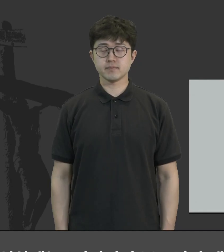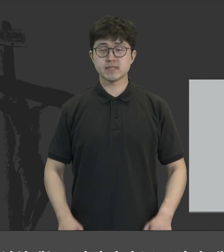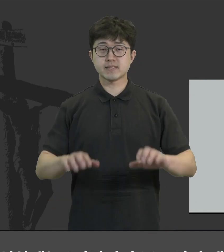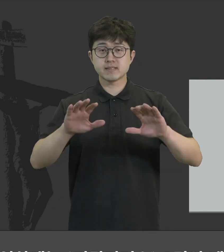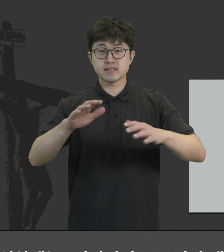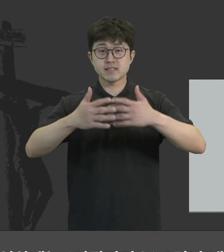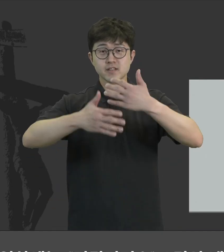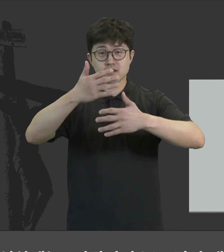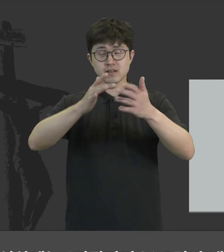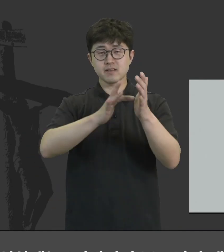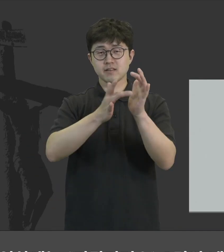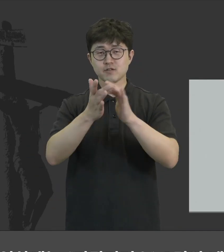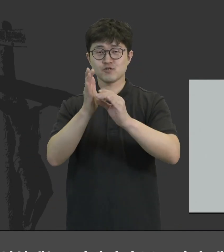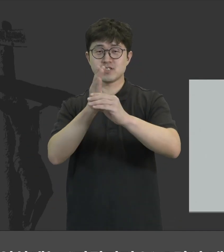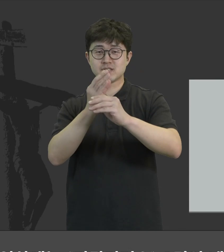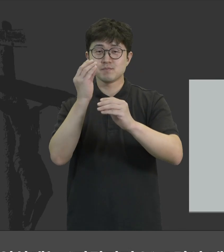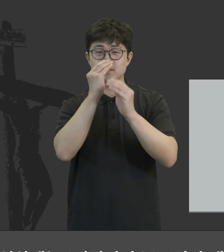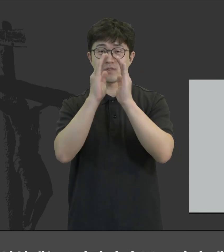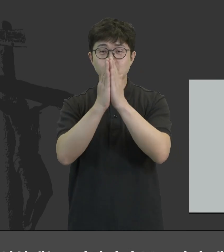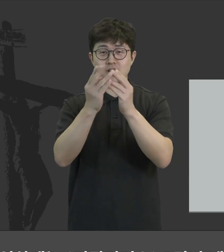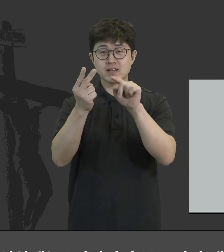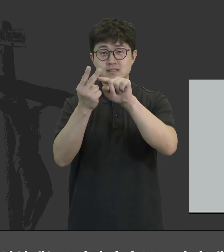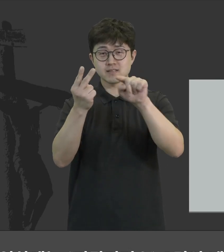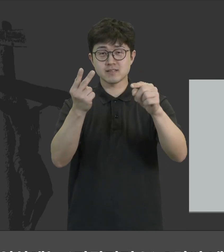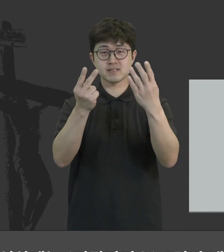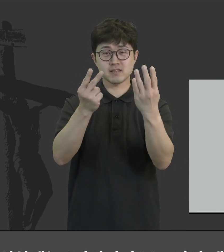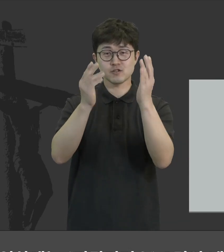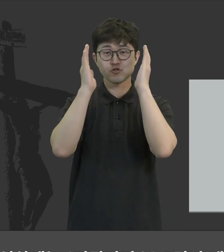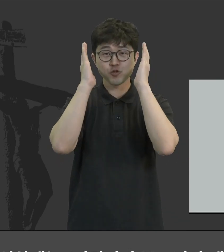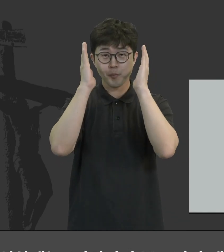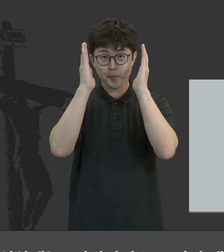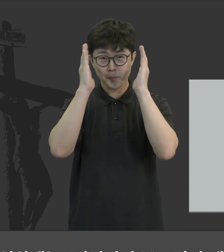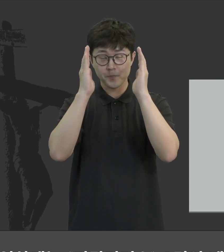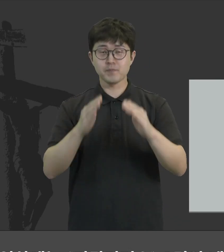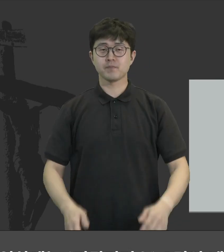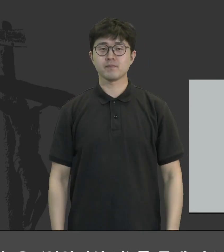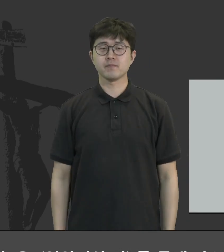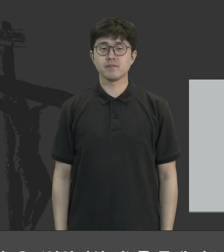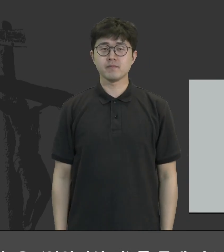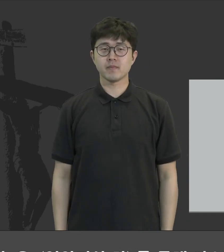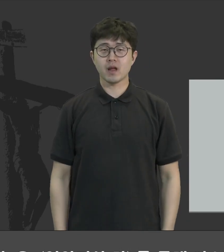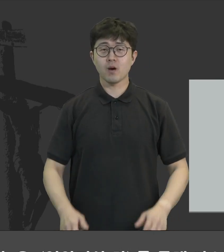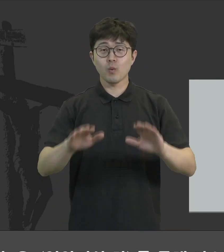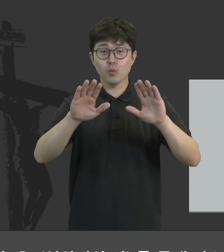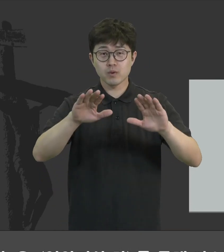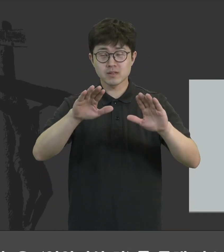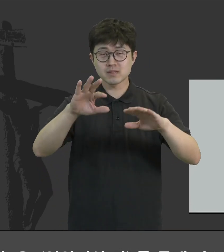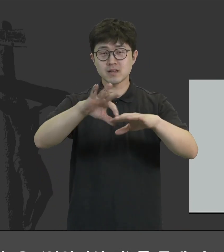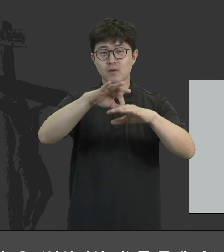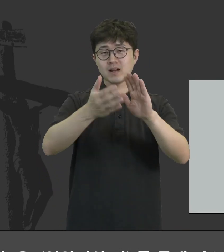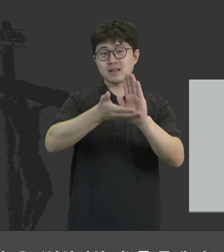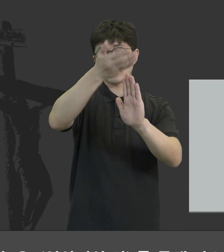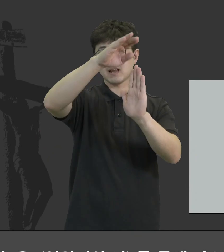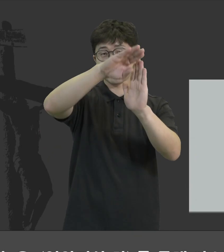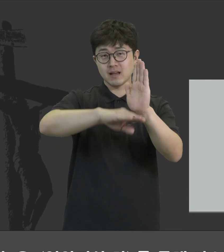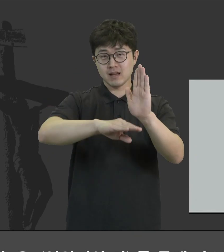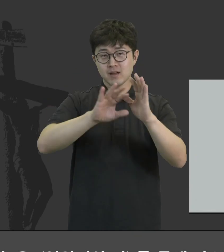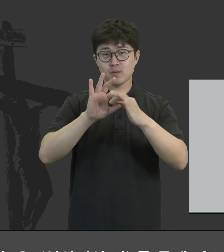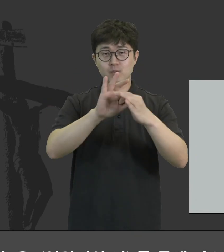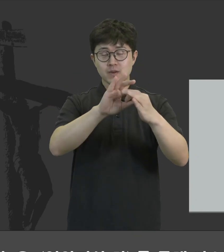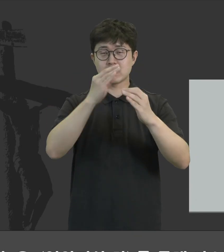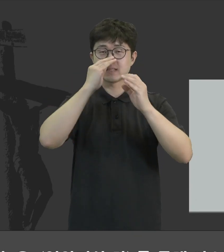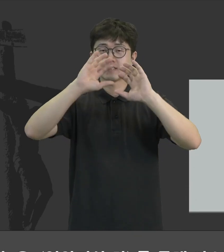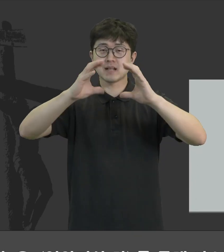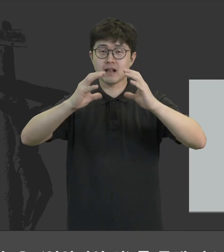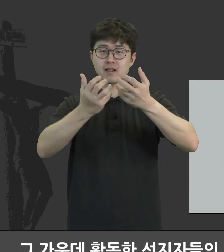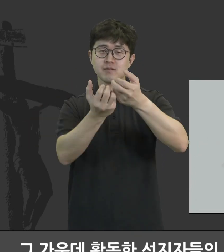이번 영상에는 리딩 지저스 2권의 네 번째 수업을 담았습니다. 오늘은 열왕기 상하를 통해 이스라엘의